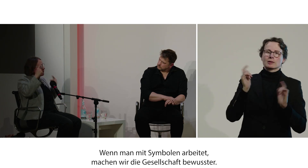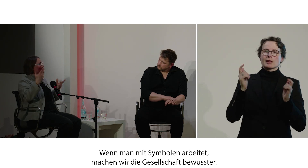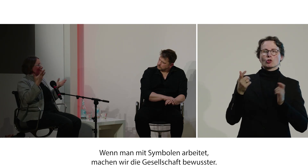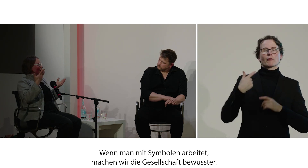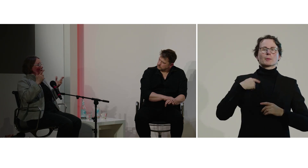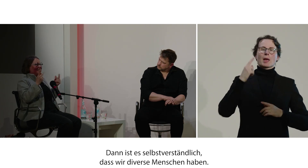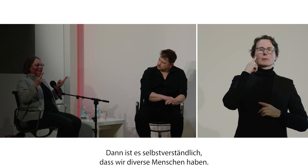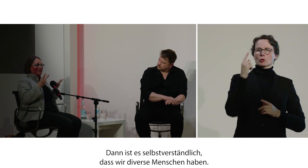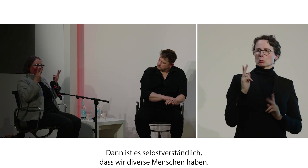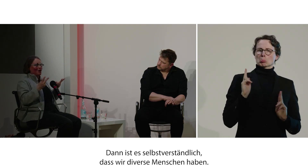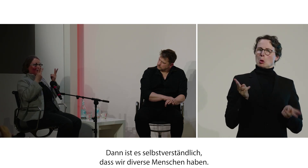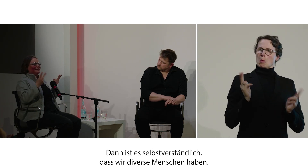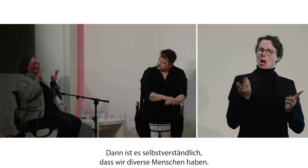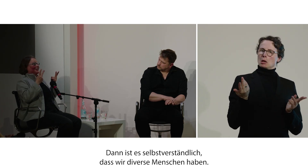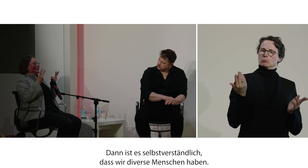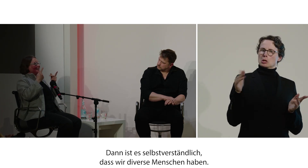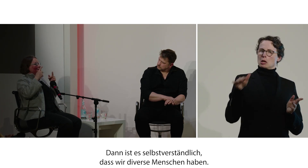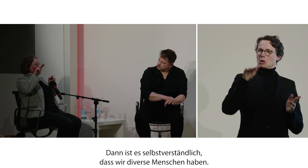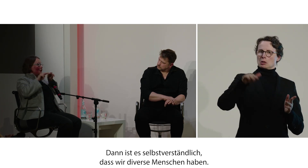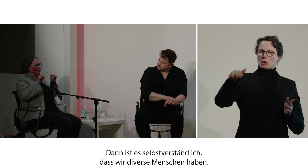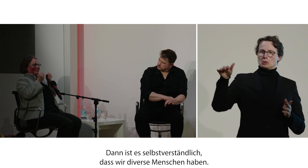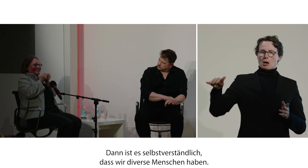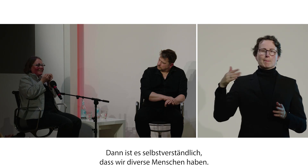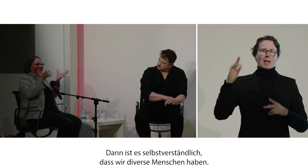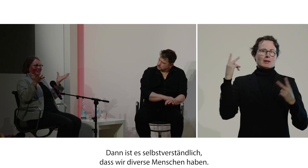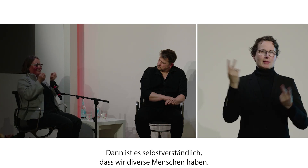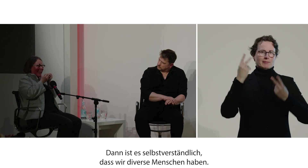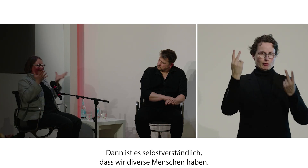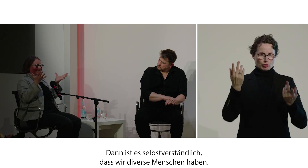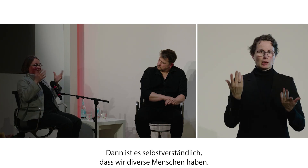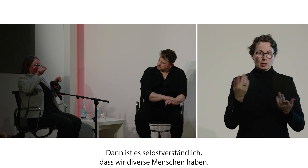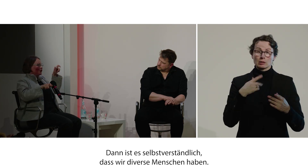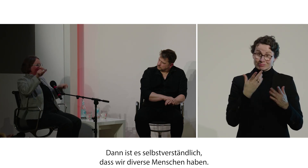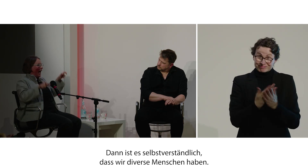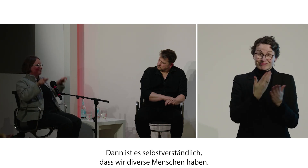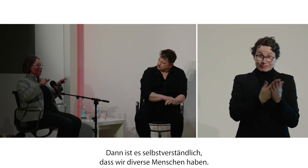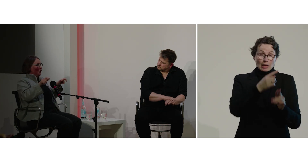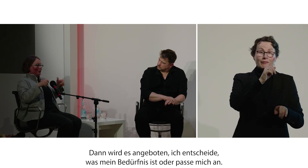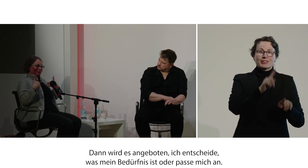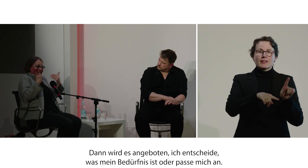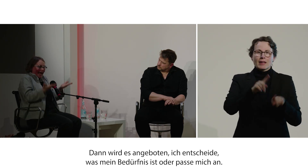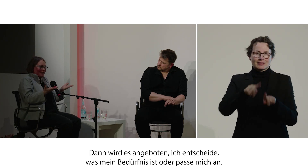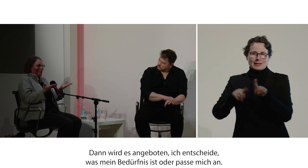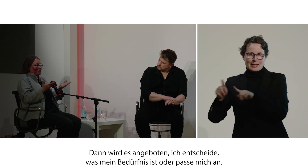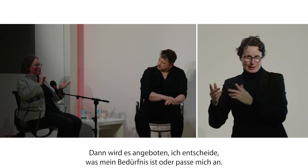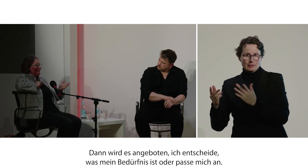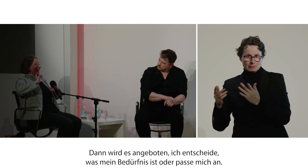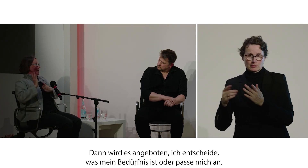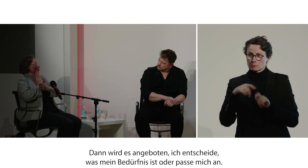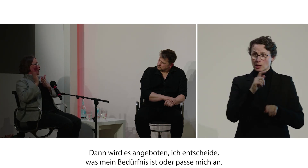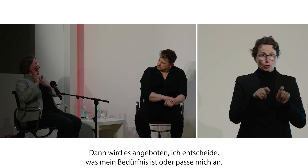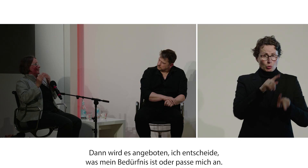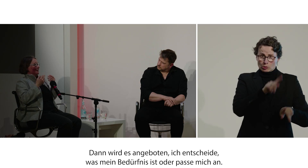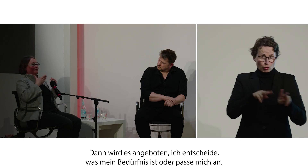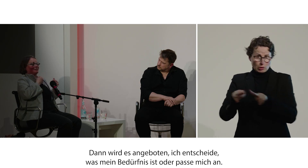viel mehr bewusst und dann ist das auch selbstverständlich, dass wir unterschiedliche Diversities Menschen haben. Und dann wird das angeboten und ich